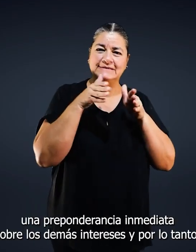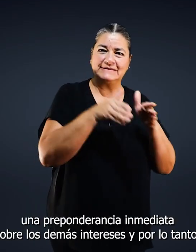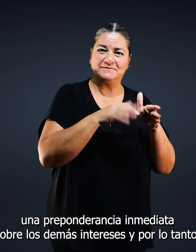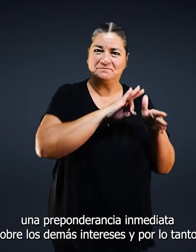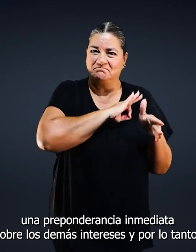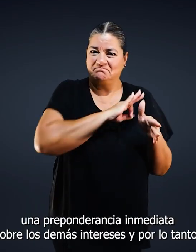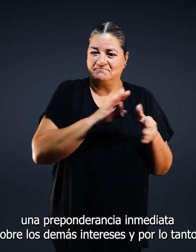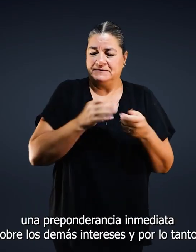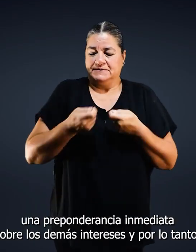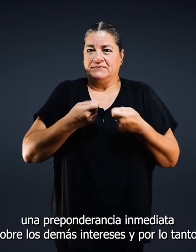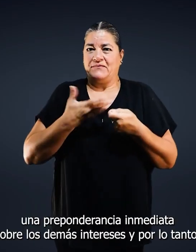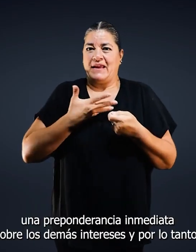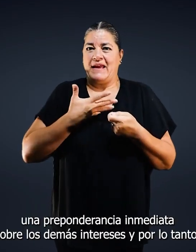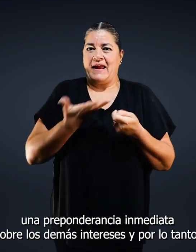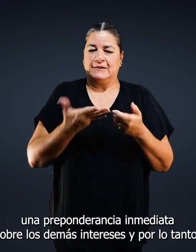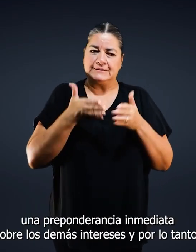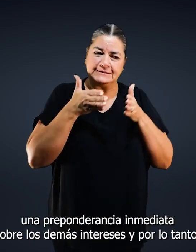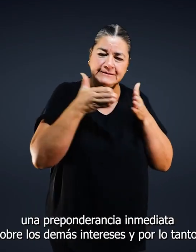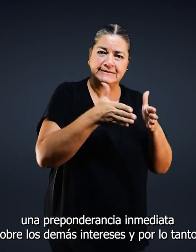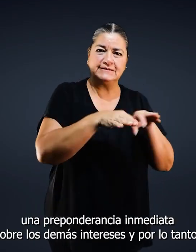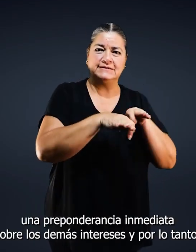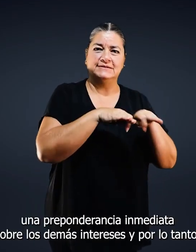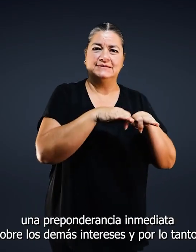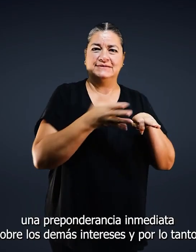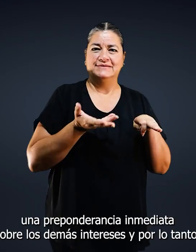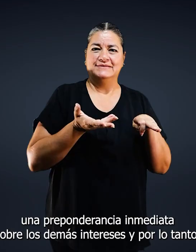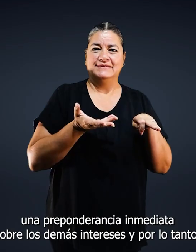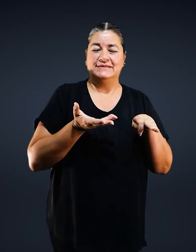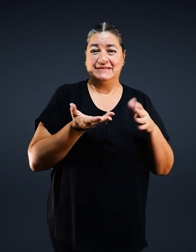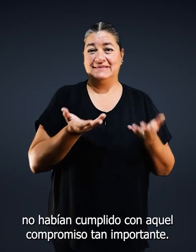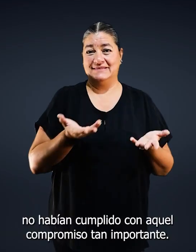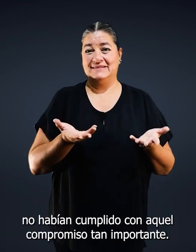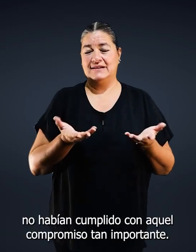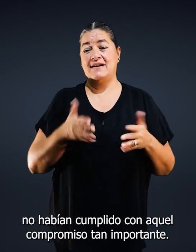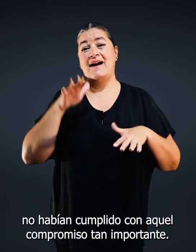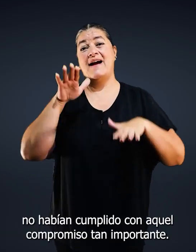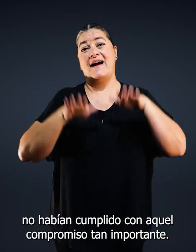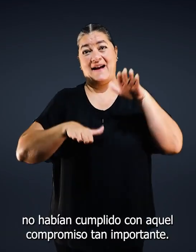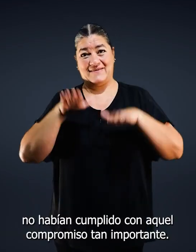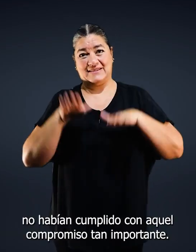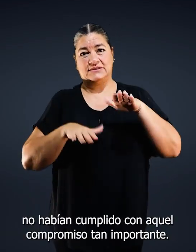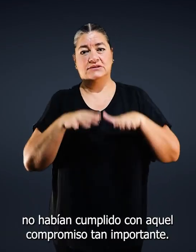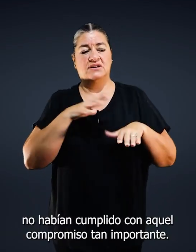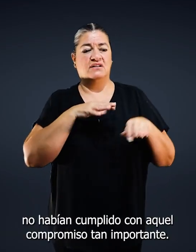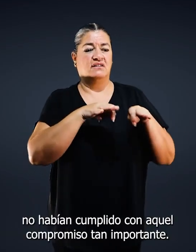una preponderancia inmediata sobre los demás intereses, y por lo tanto, no habían cumplido con aquel compromiso tan